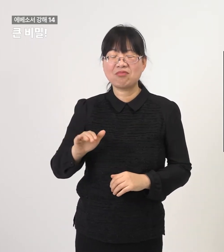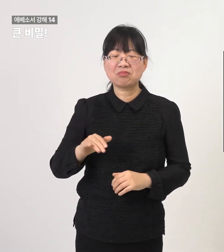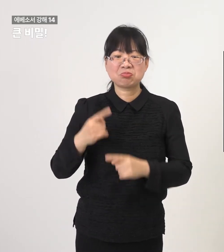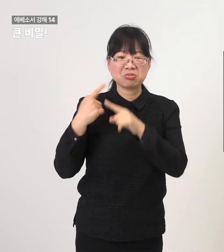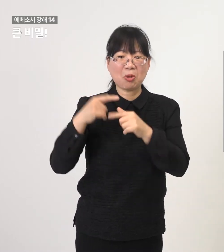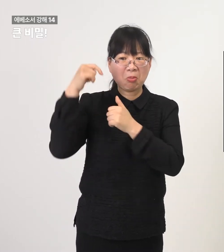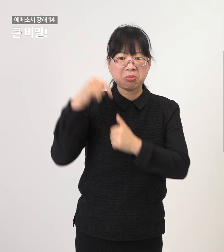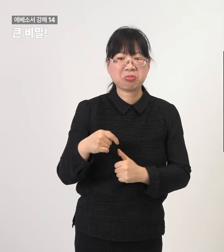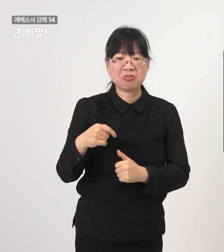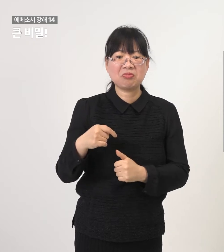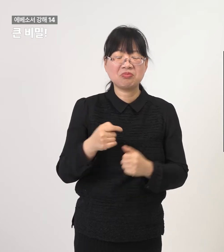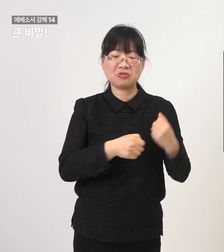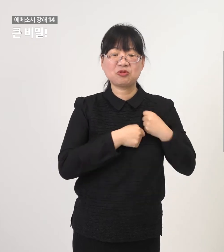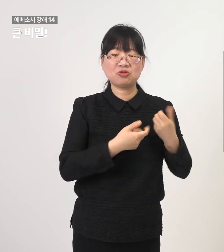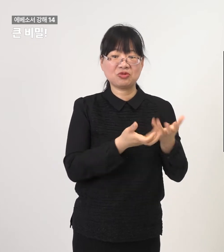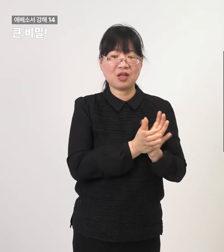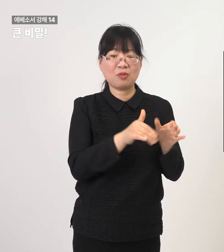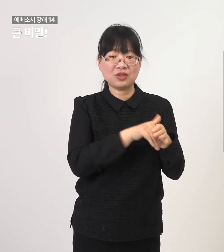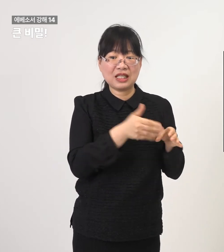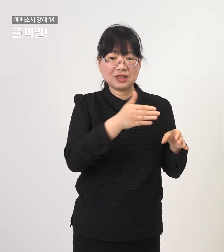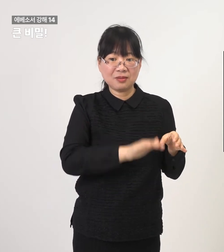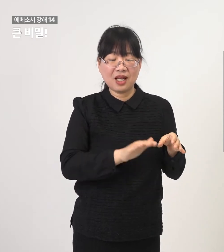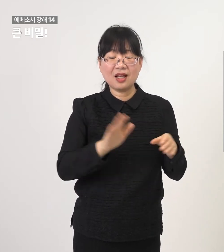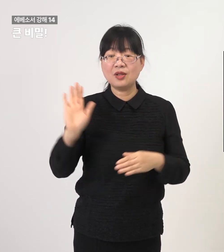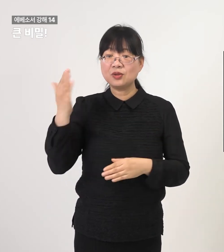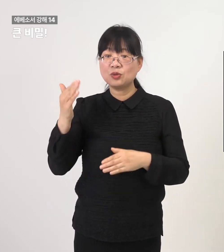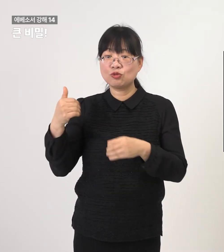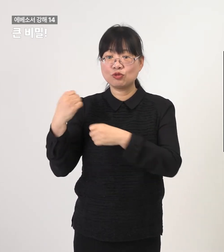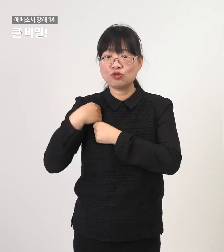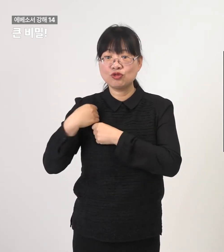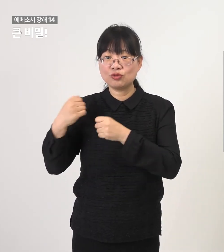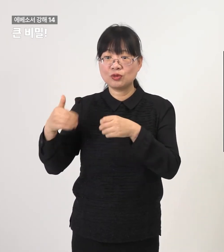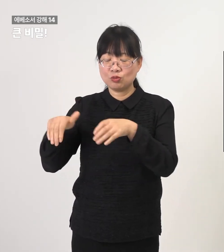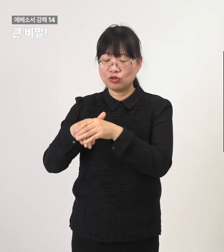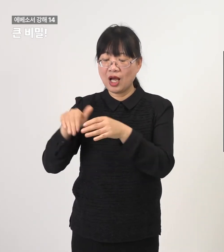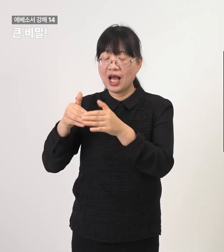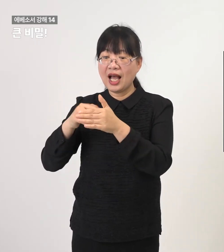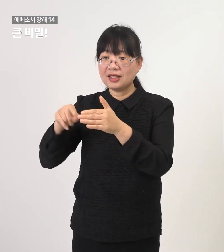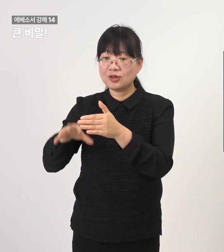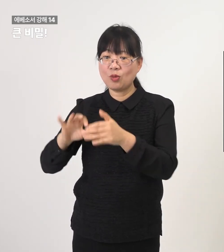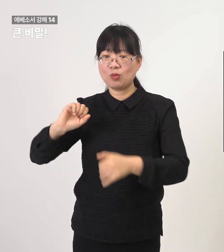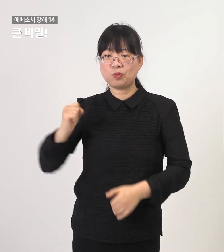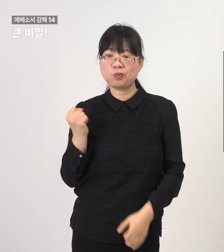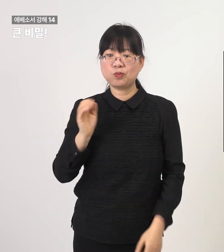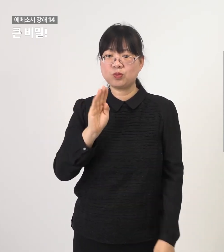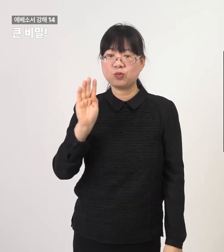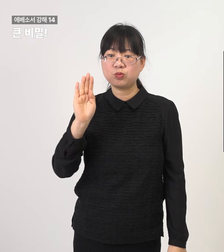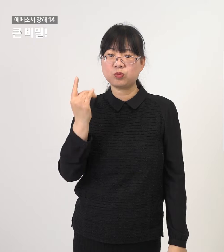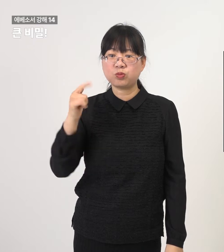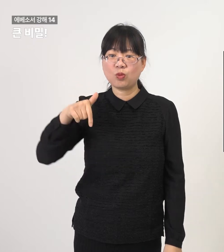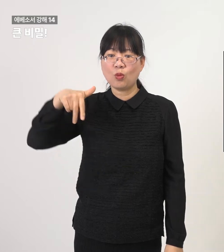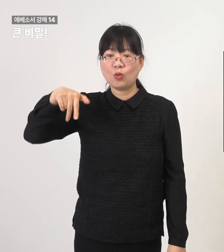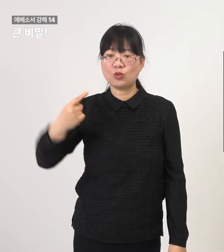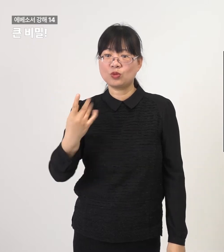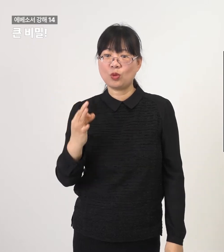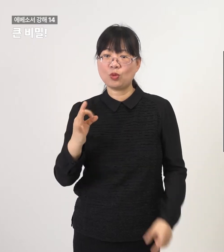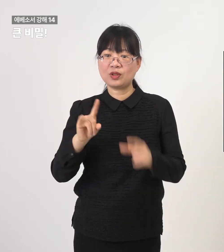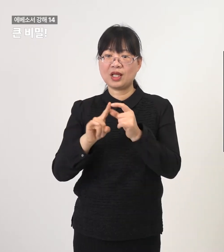군대 문화였는데, 요즘은 군에서도 이 복종이라는 말을 잘 안